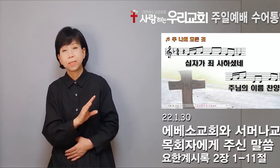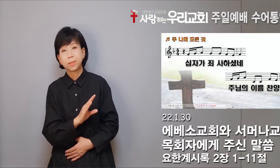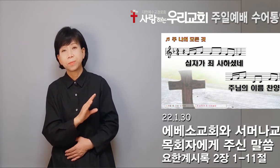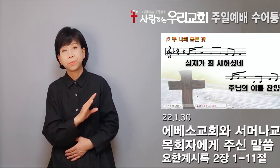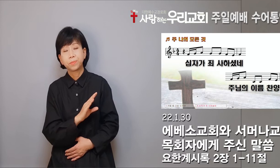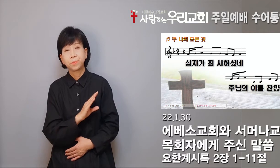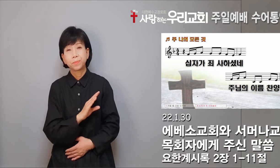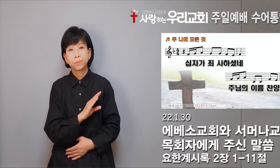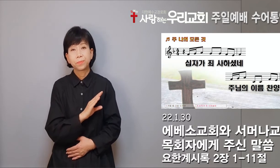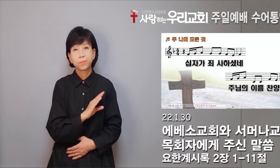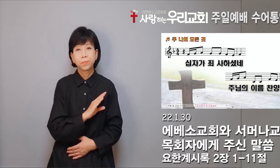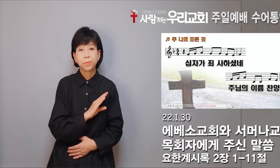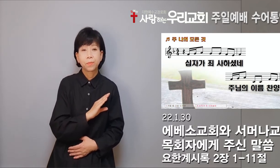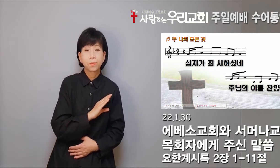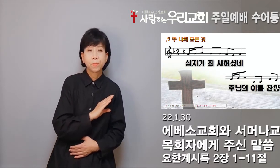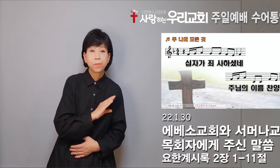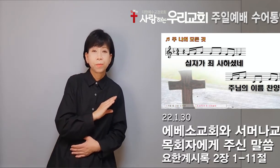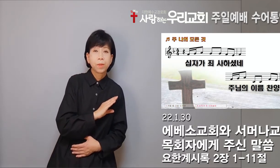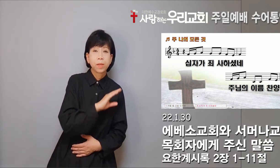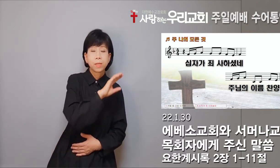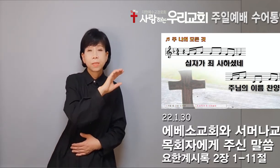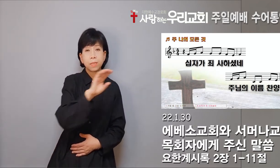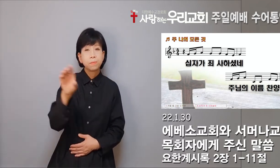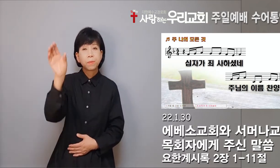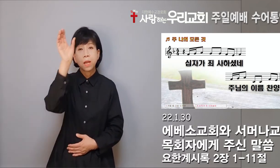십자가 죄 사하셨네.